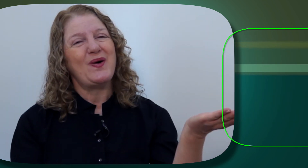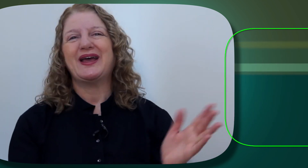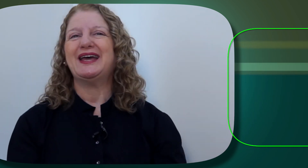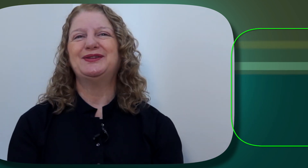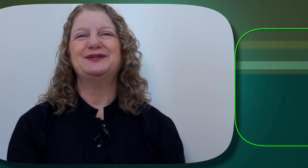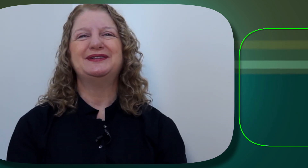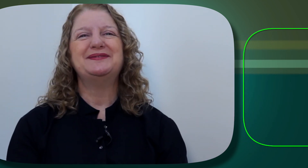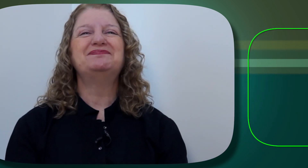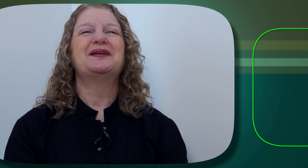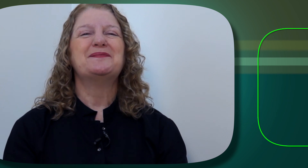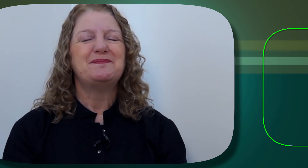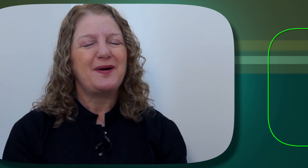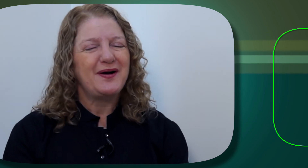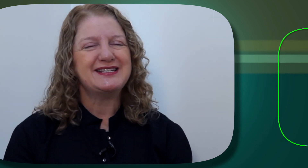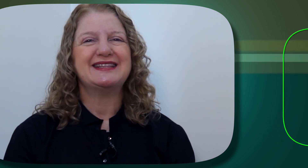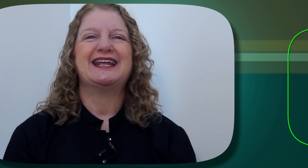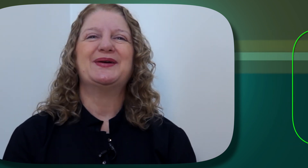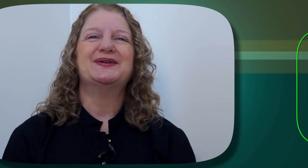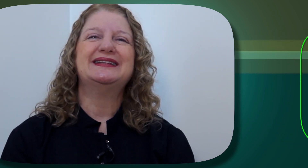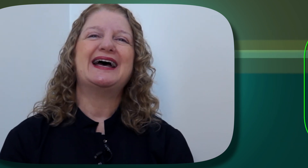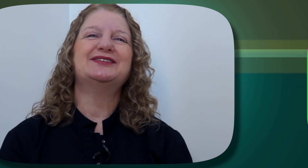Qualquer dúvida, pode entrar em contato que nós